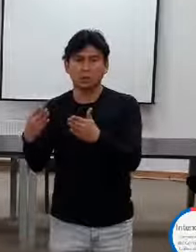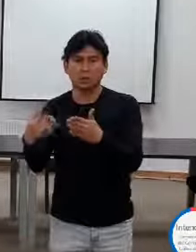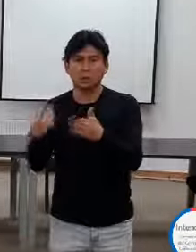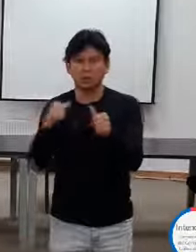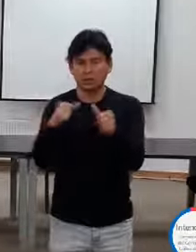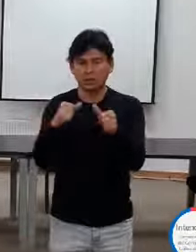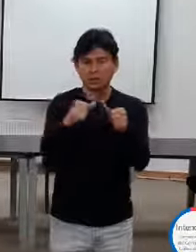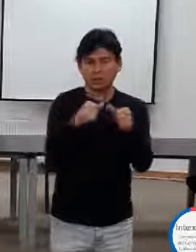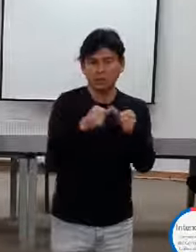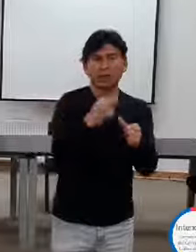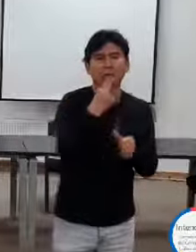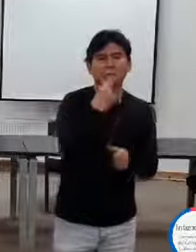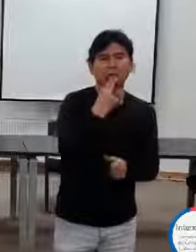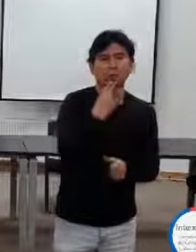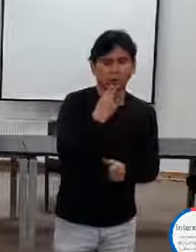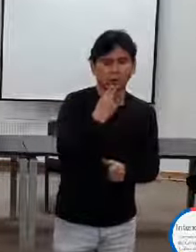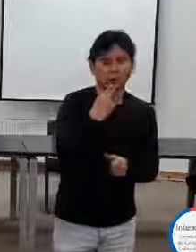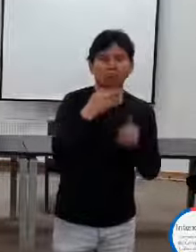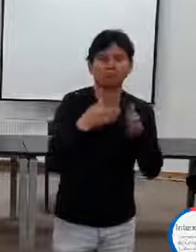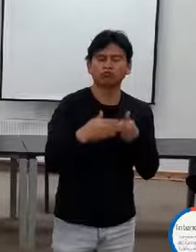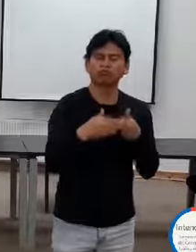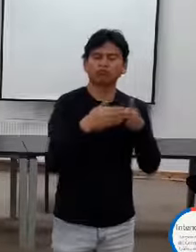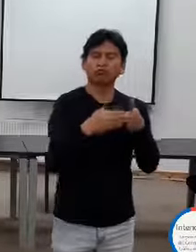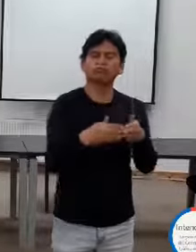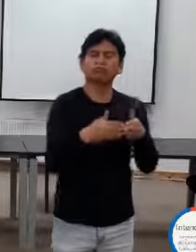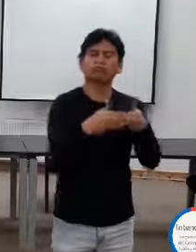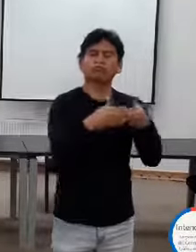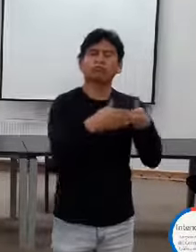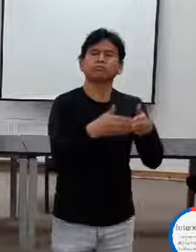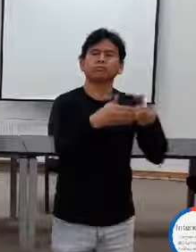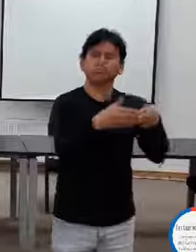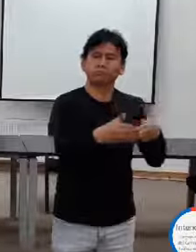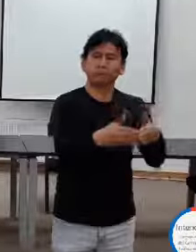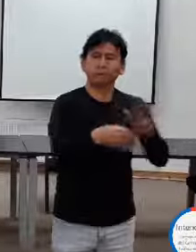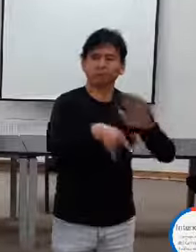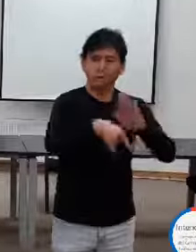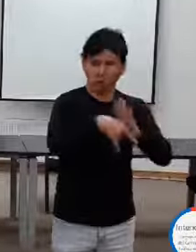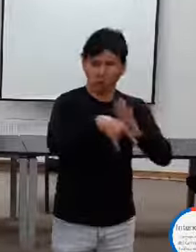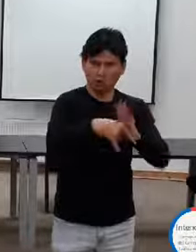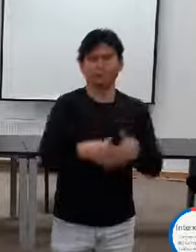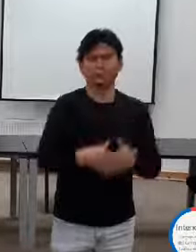cercanías de Puerto Montt, navegando por los canales de Chiloé.